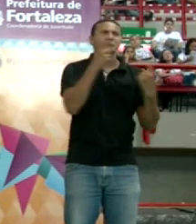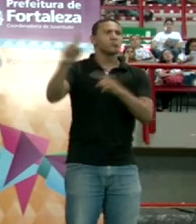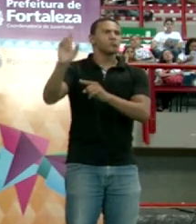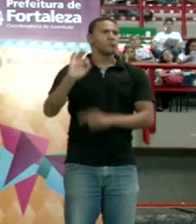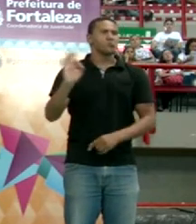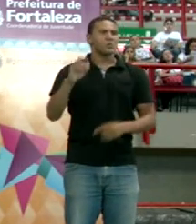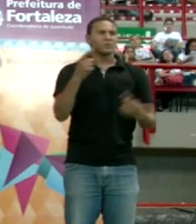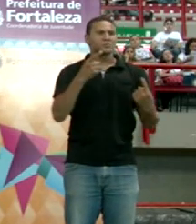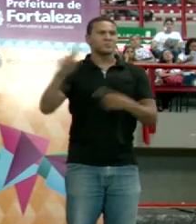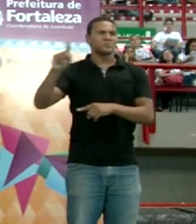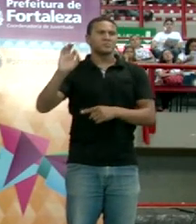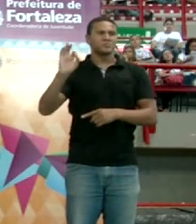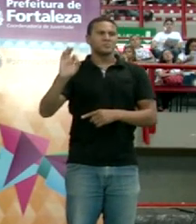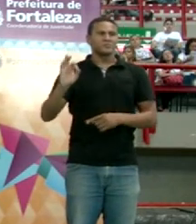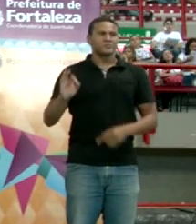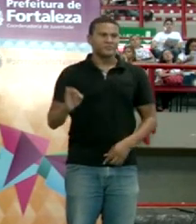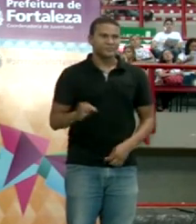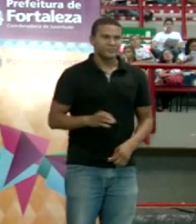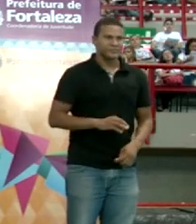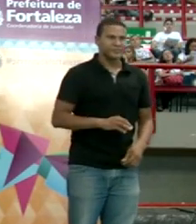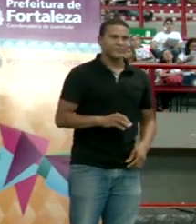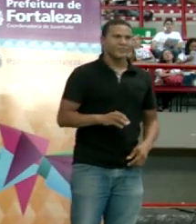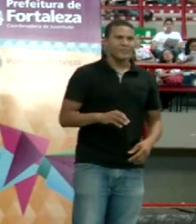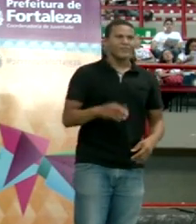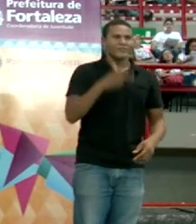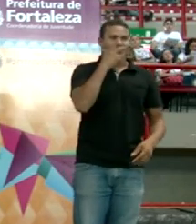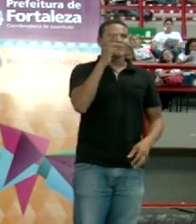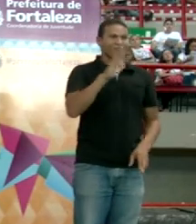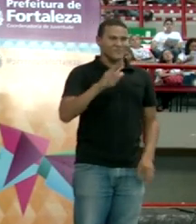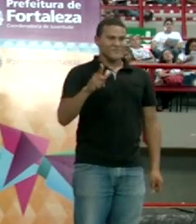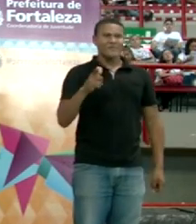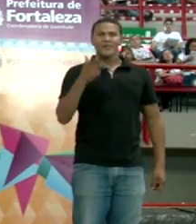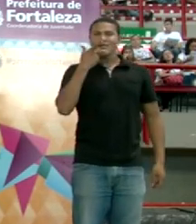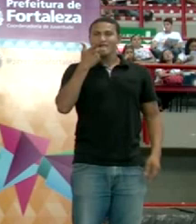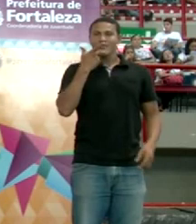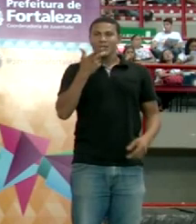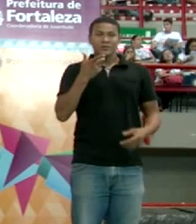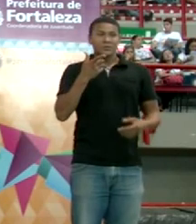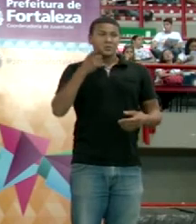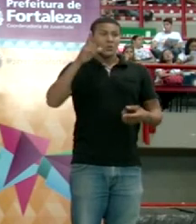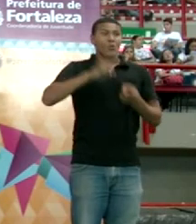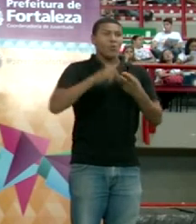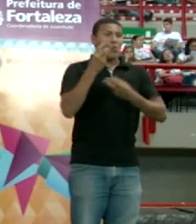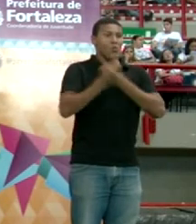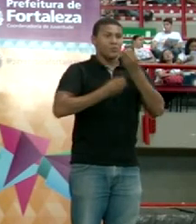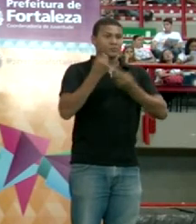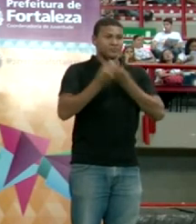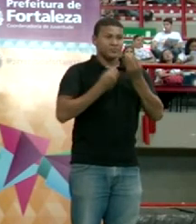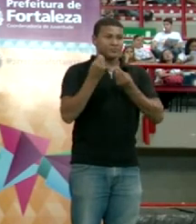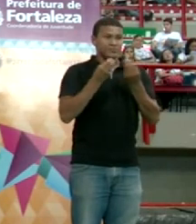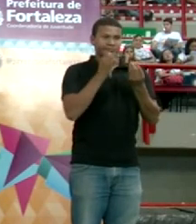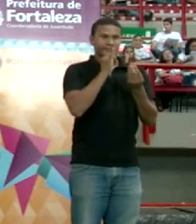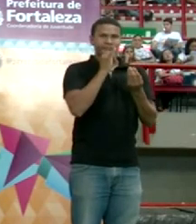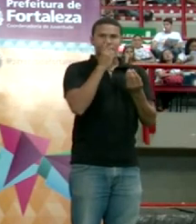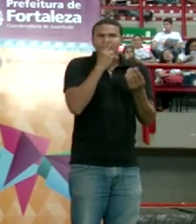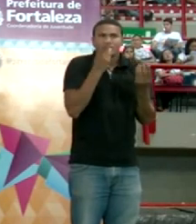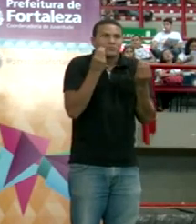Então, esse referente é fundamental para determinar o quê? A forma como o receptor vai